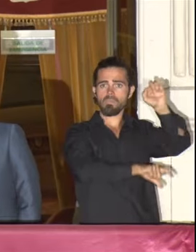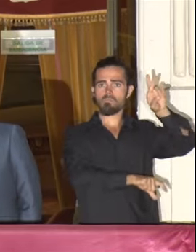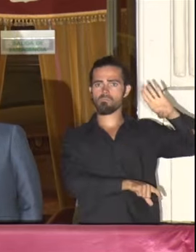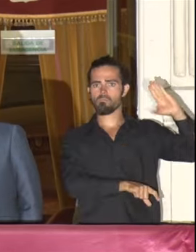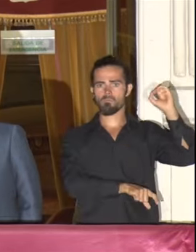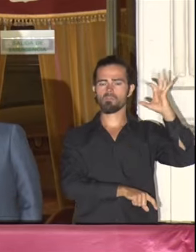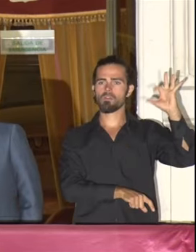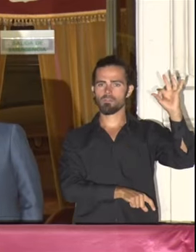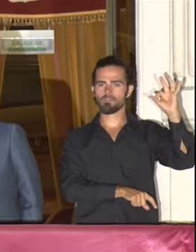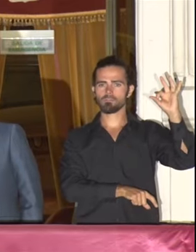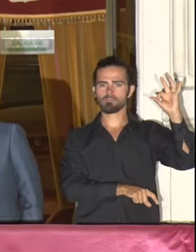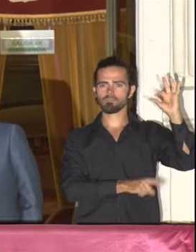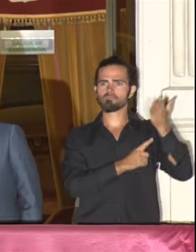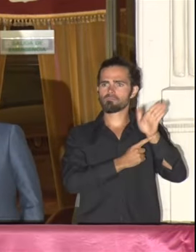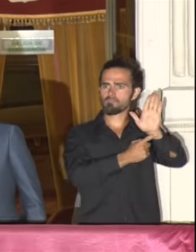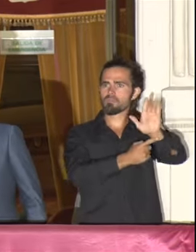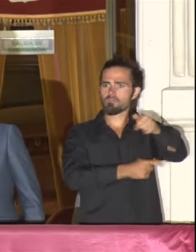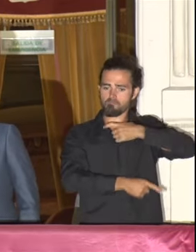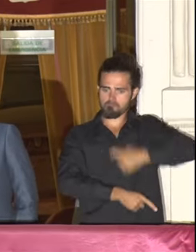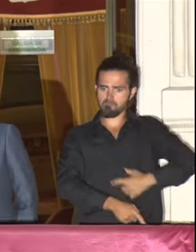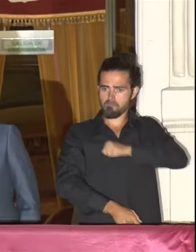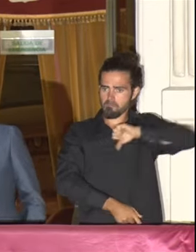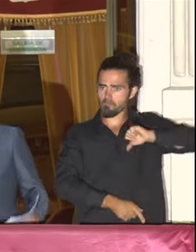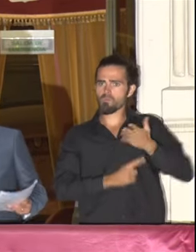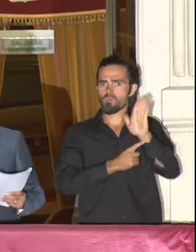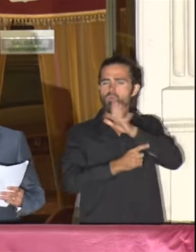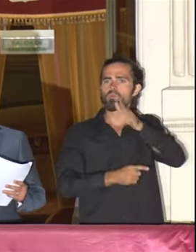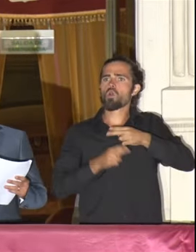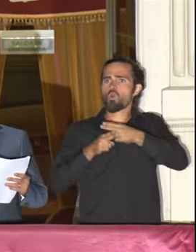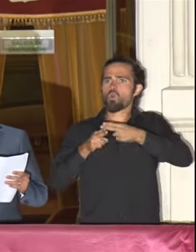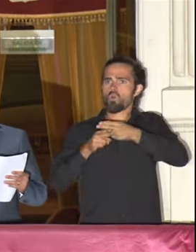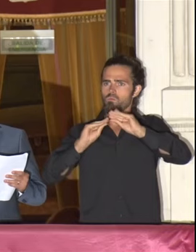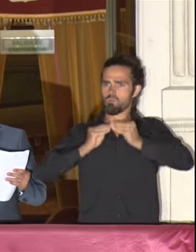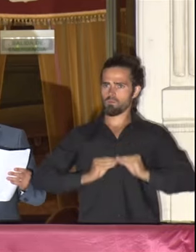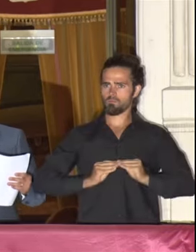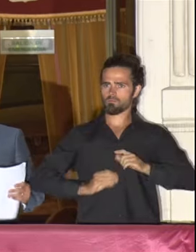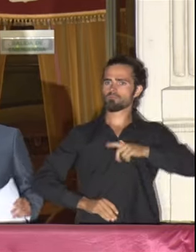Arcos, y de mí como cuchillero que soy.